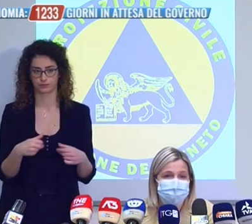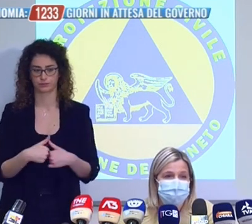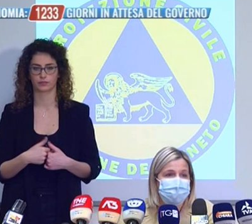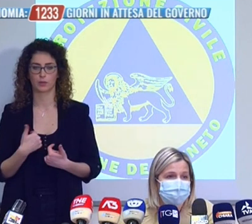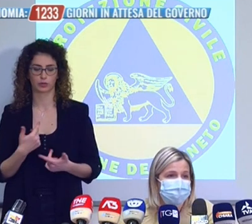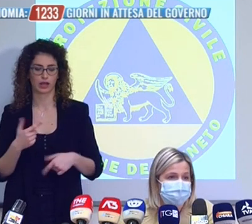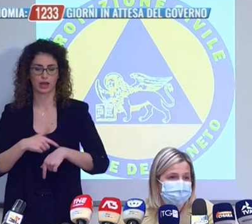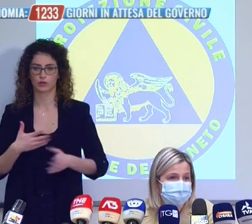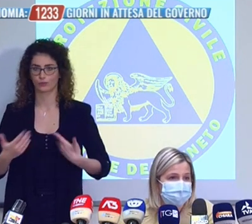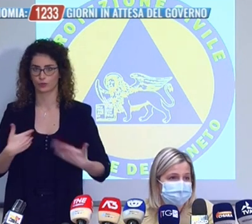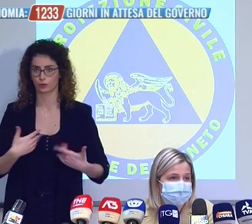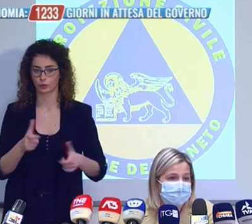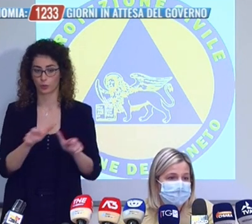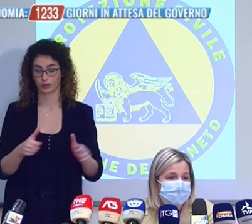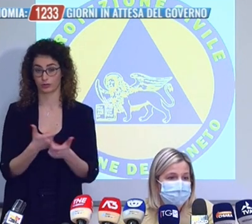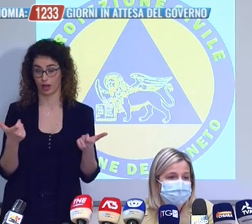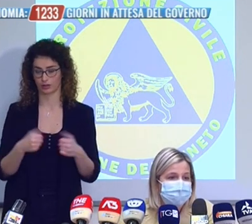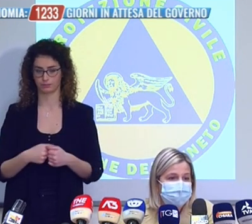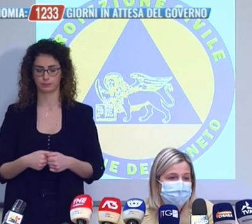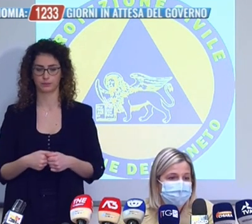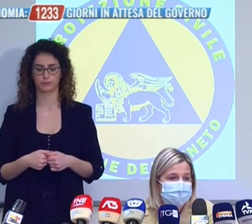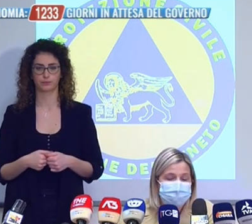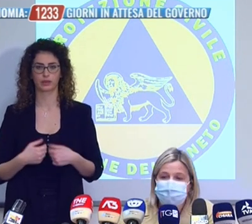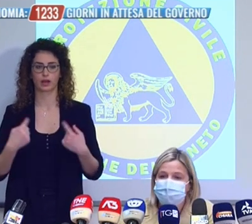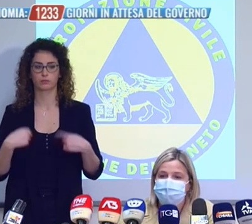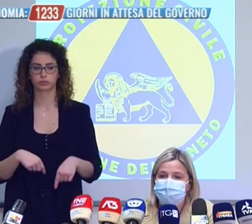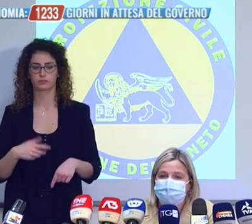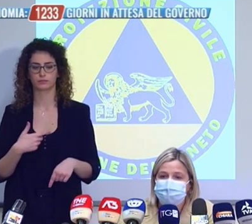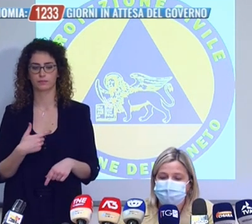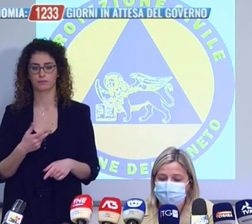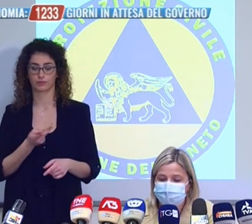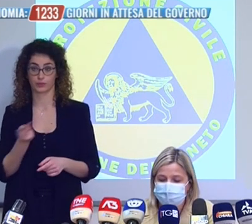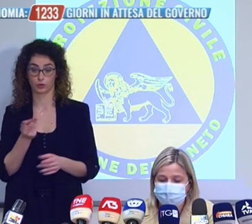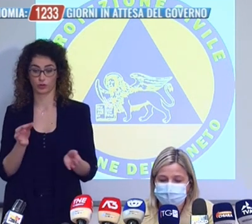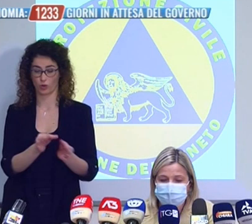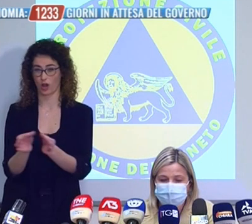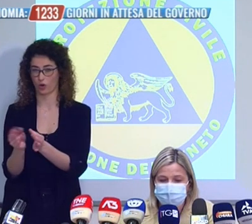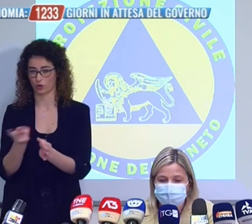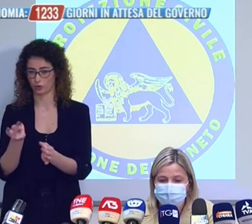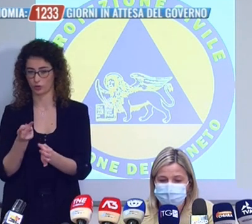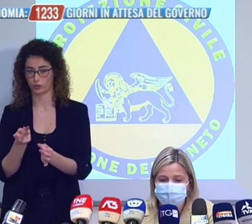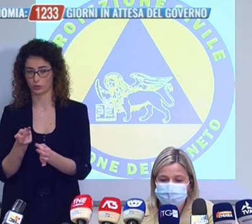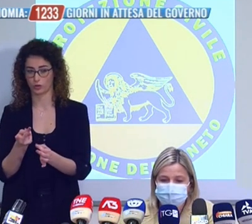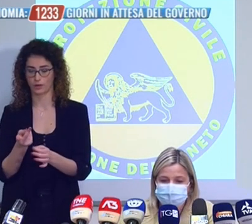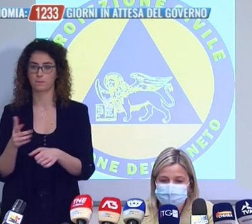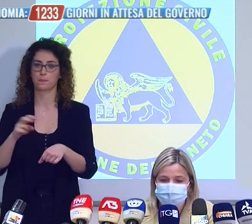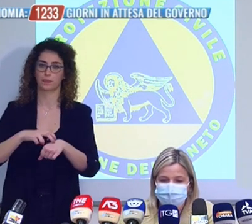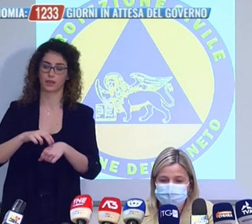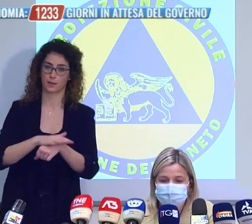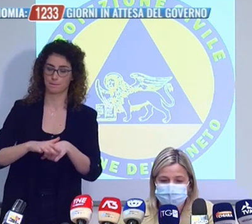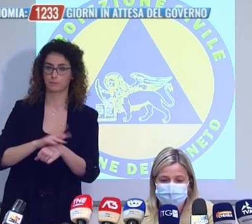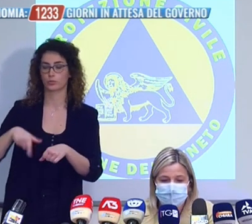breve tempo possibile più persone possibili. Quindi saranno entrambi, insomma, diciamo, faranno parte entrambi i medici di medicina generale